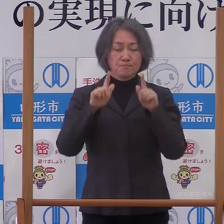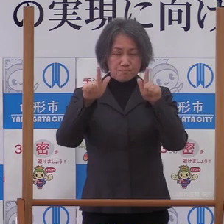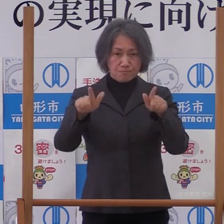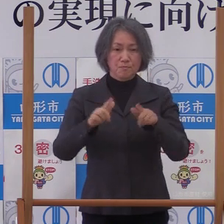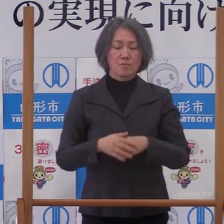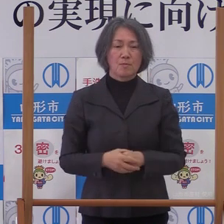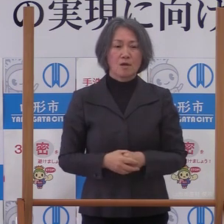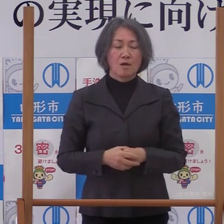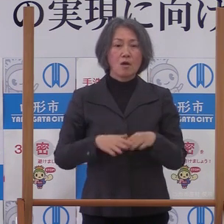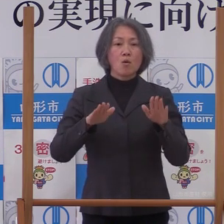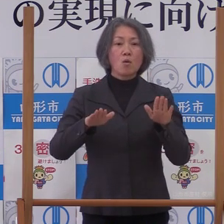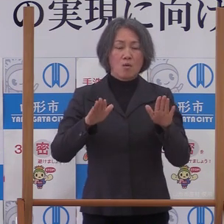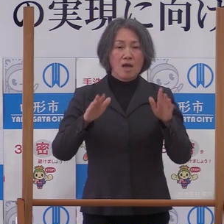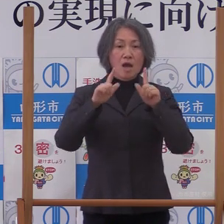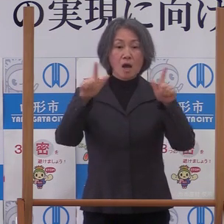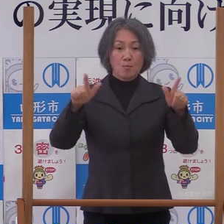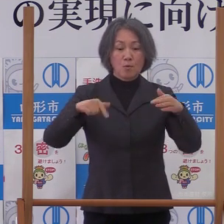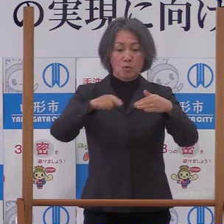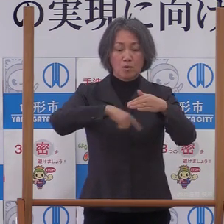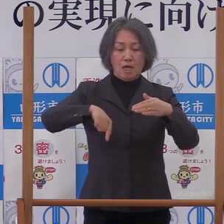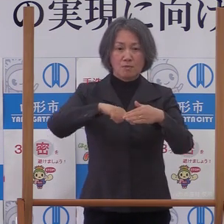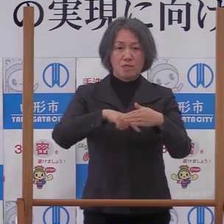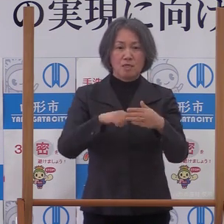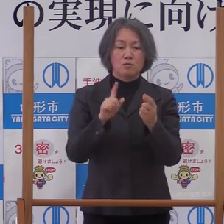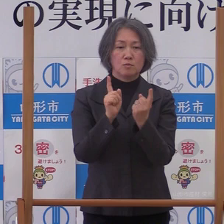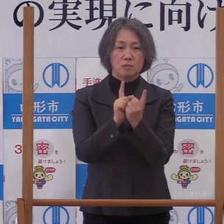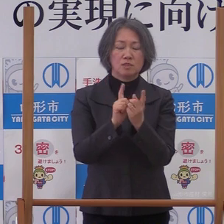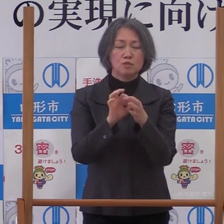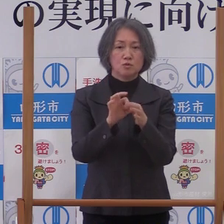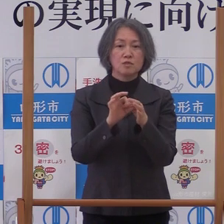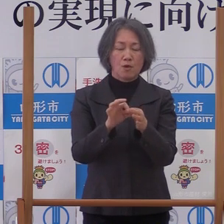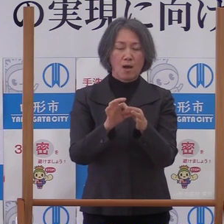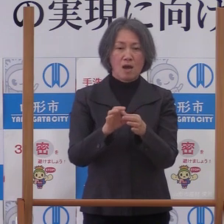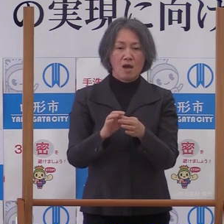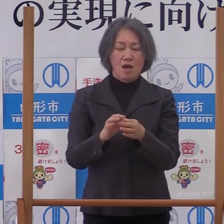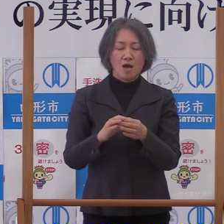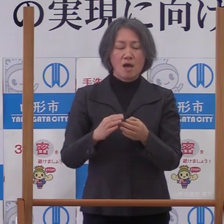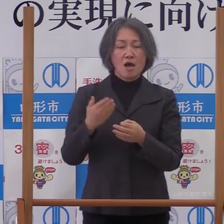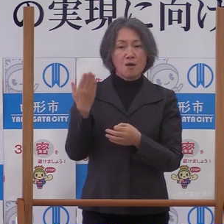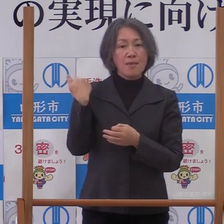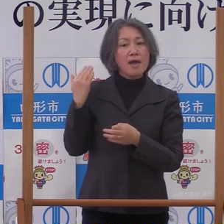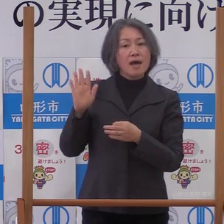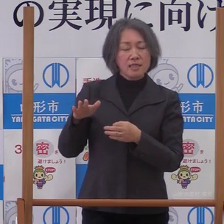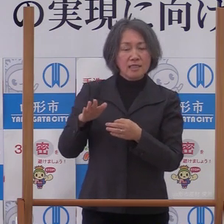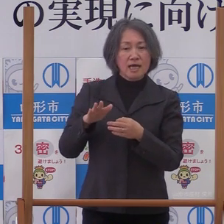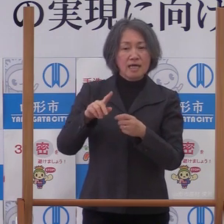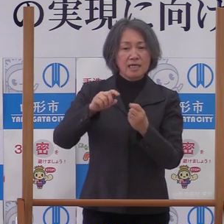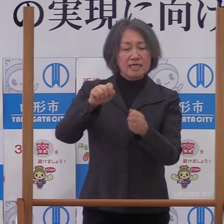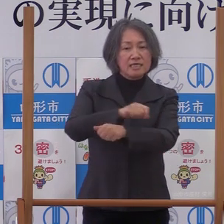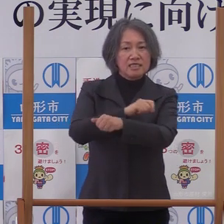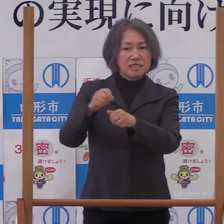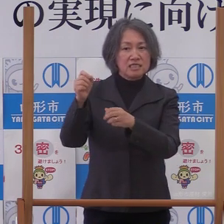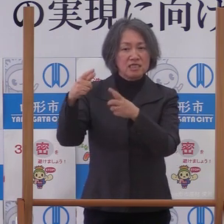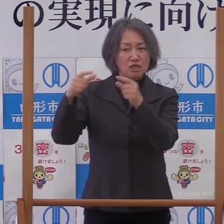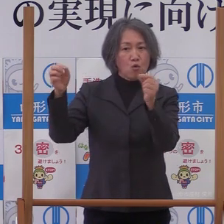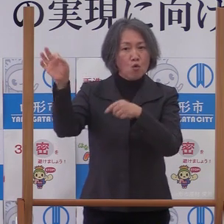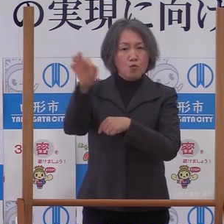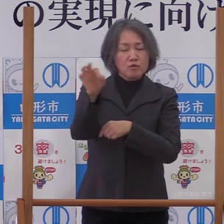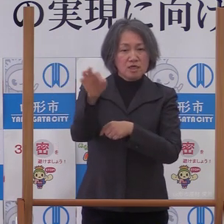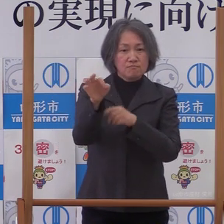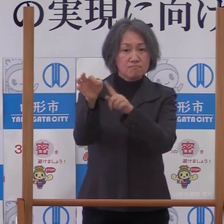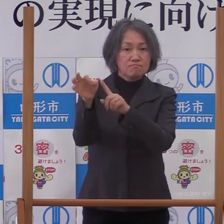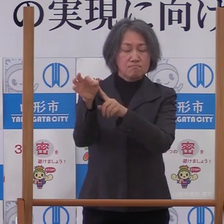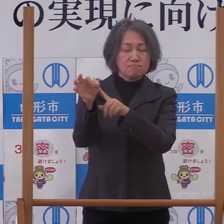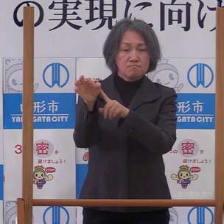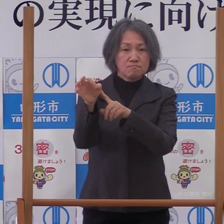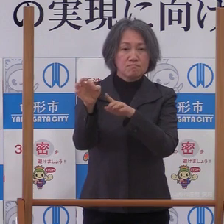の発表した対策につきましては、既存の地方創生臨時交付金がございますけれ